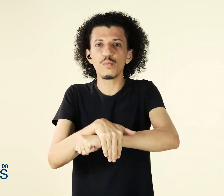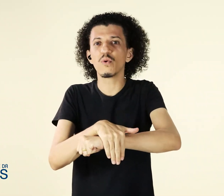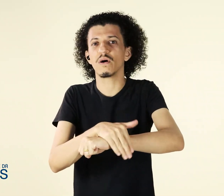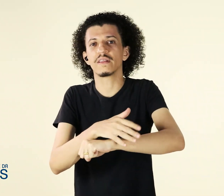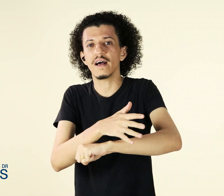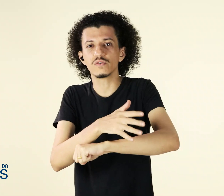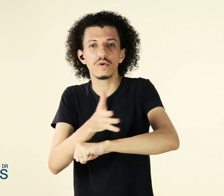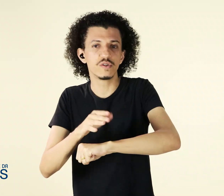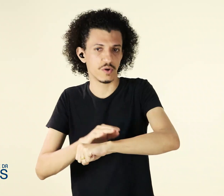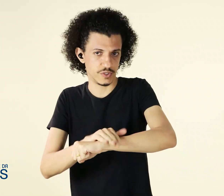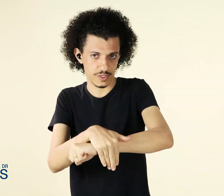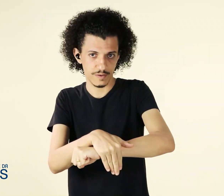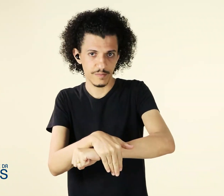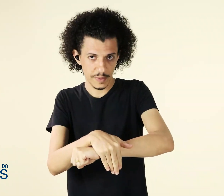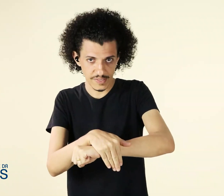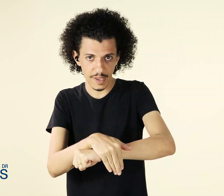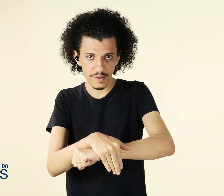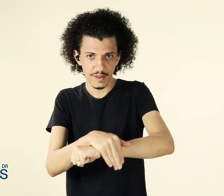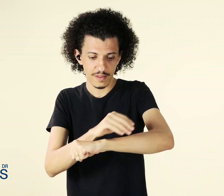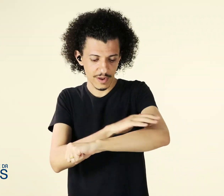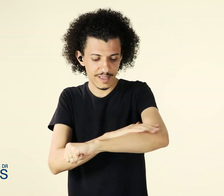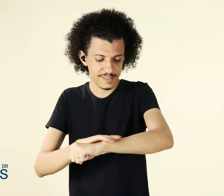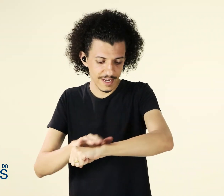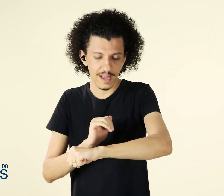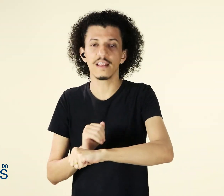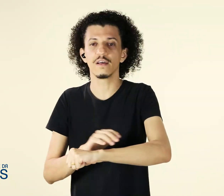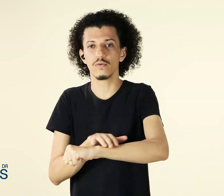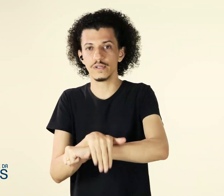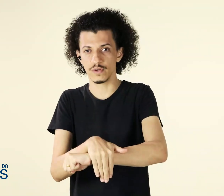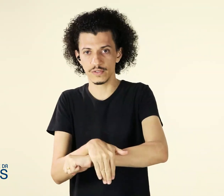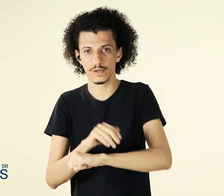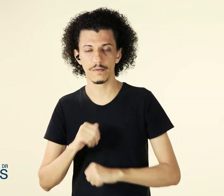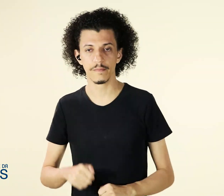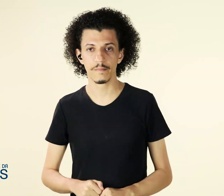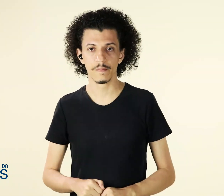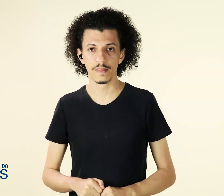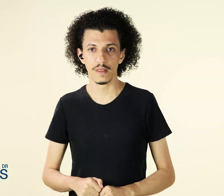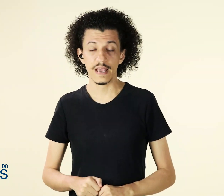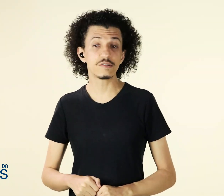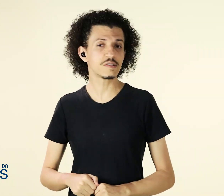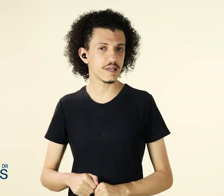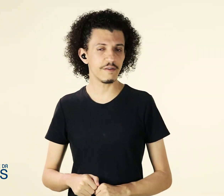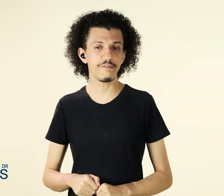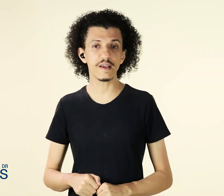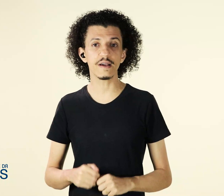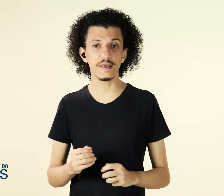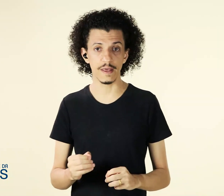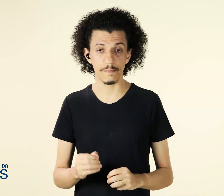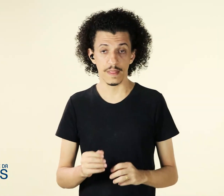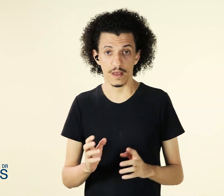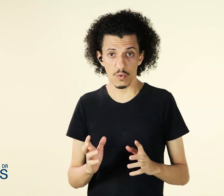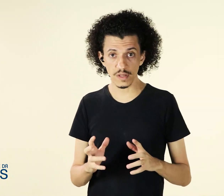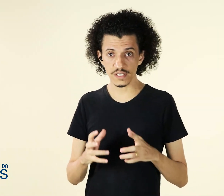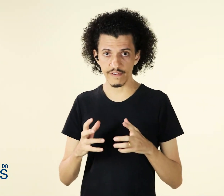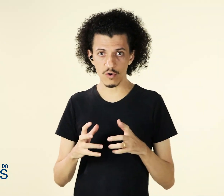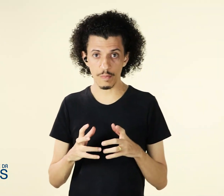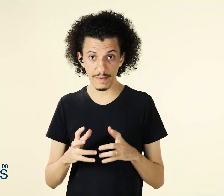por trás do horizonte. Percebe? Então aqui seria a linha do horizonte. Isso significa que quando você vai cumprimentar